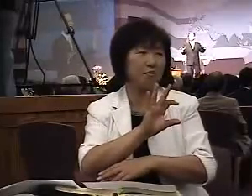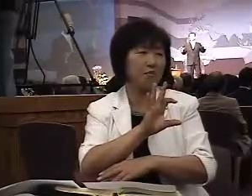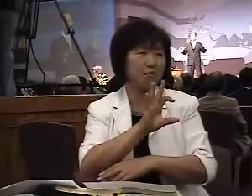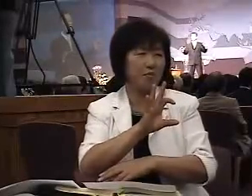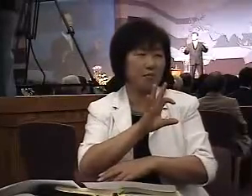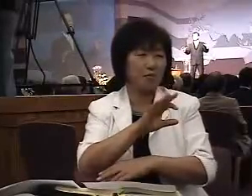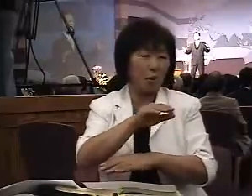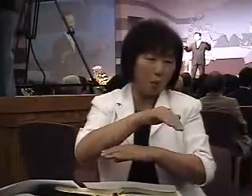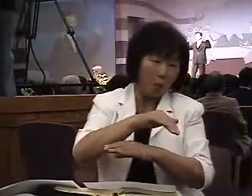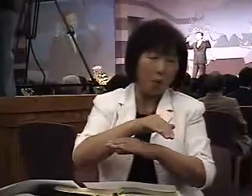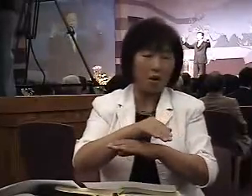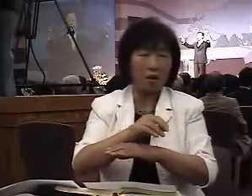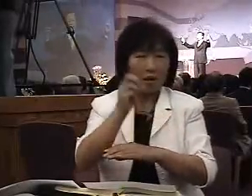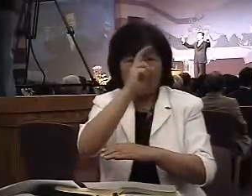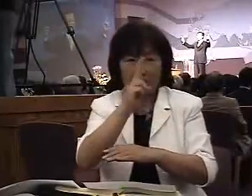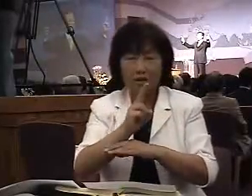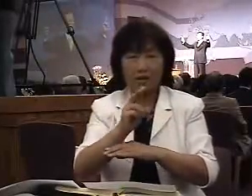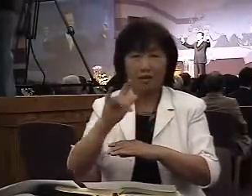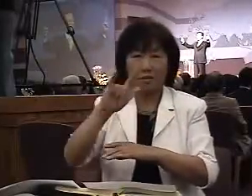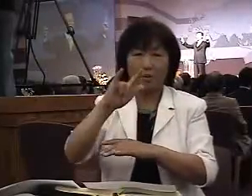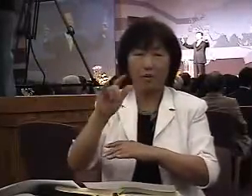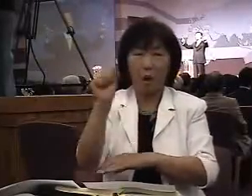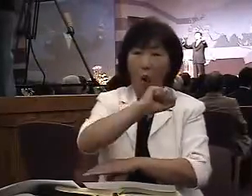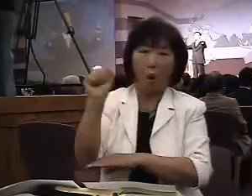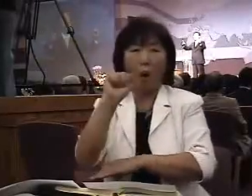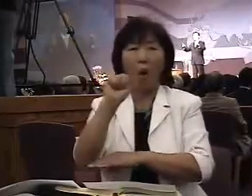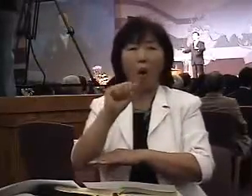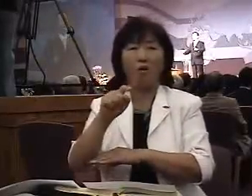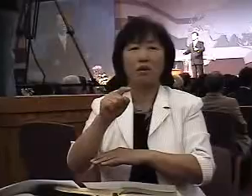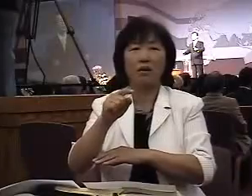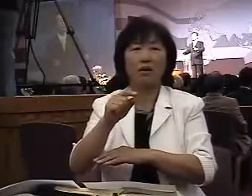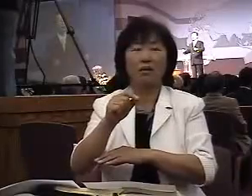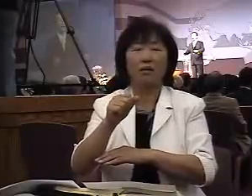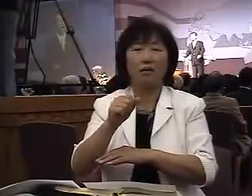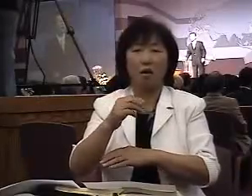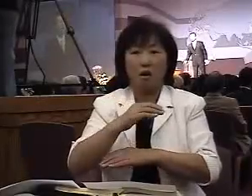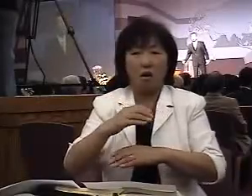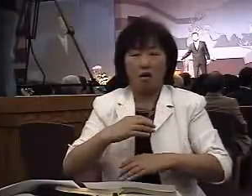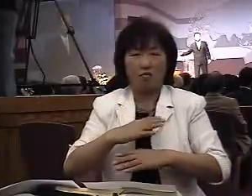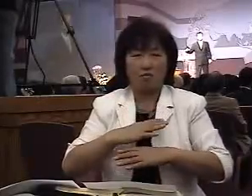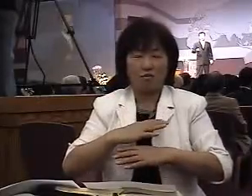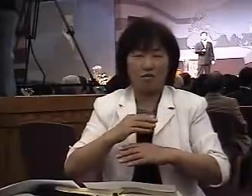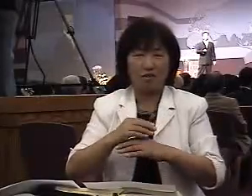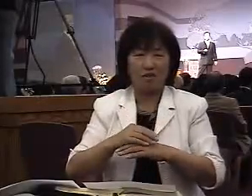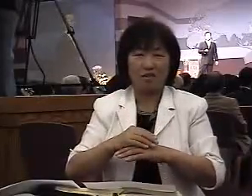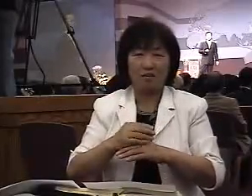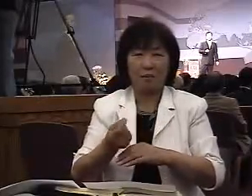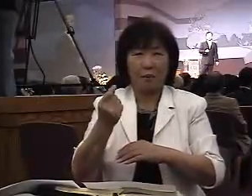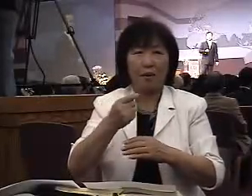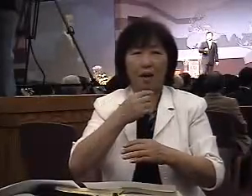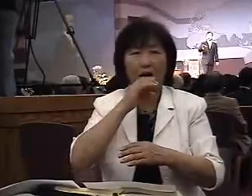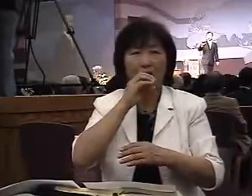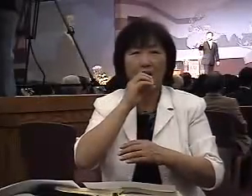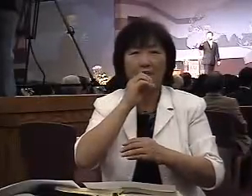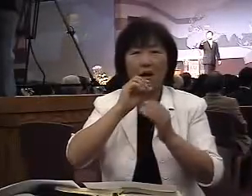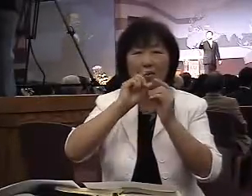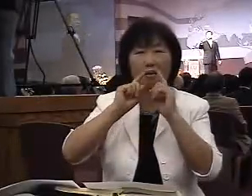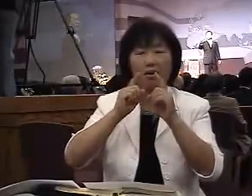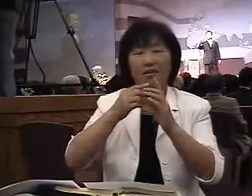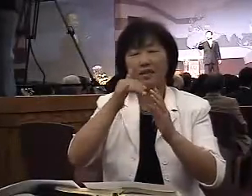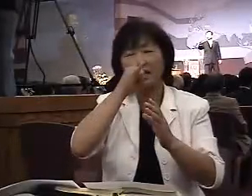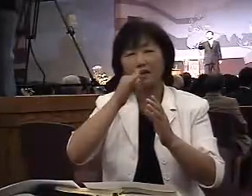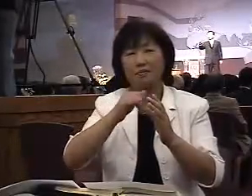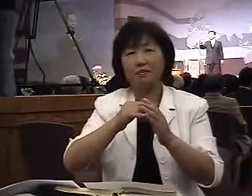흔들리기 시작합니다. 그러면 사인이 나오죠. 빨리 자리에 돌아가서 앉아서 벨트를 매라고 합니다.